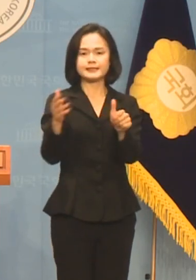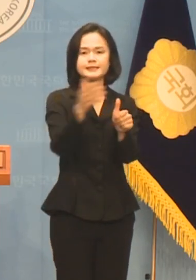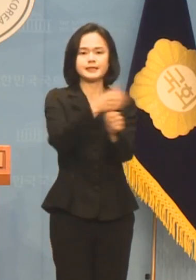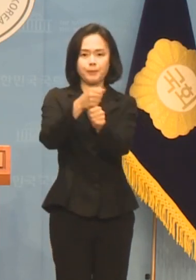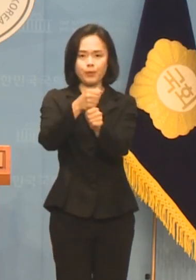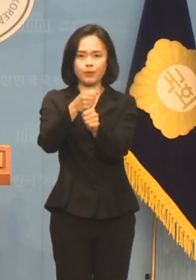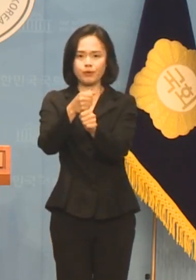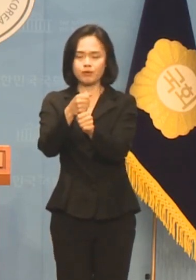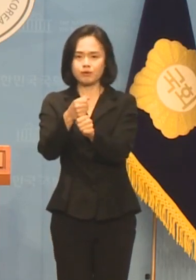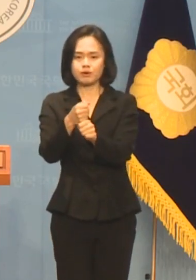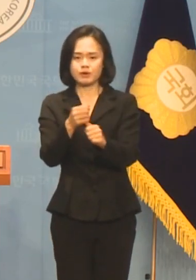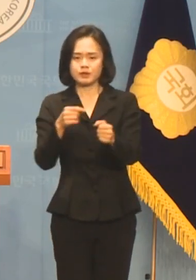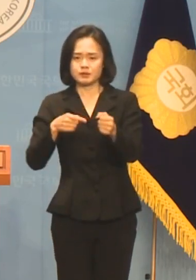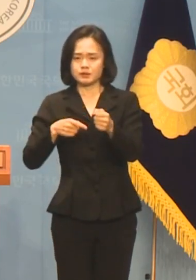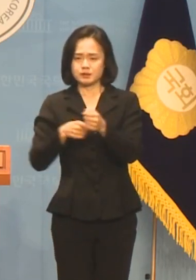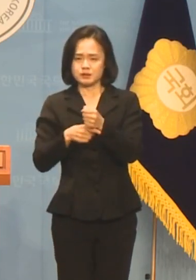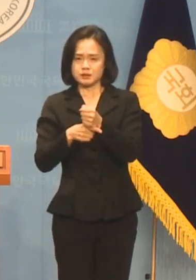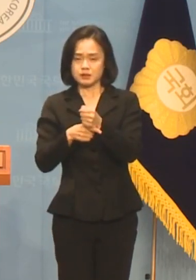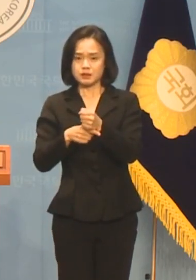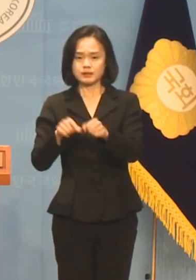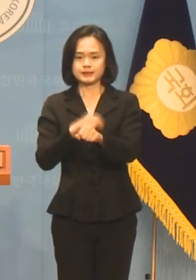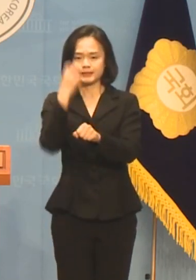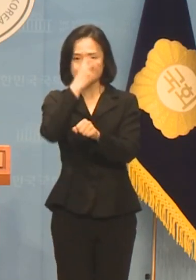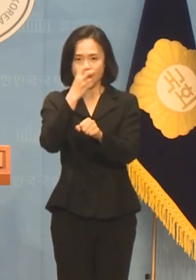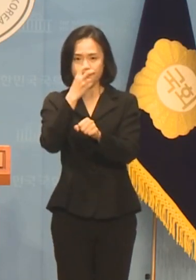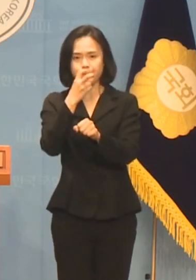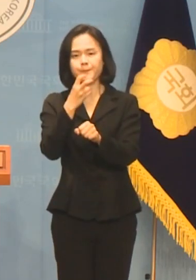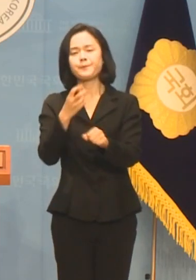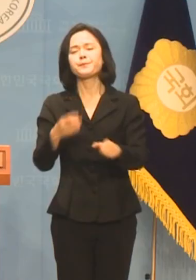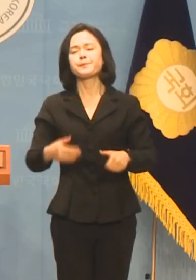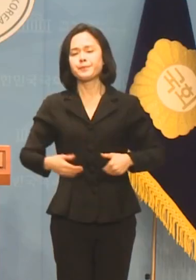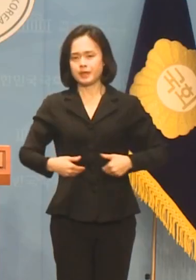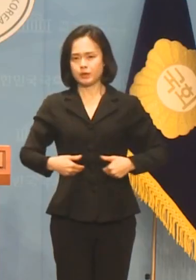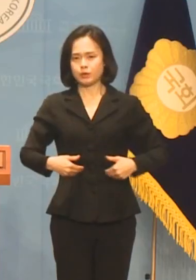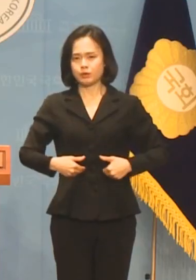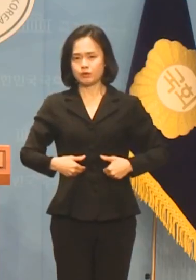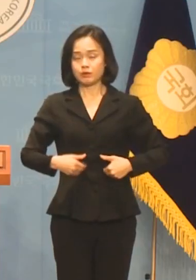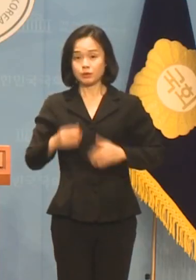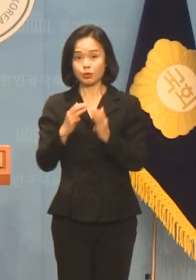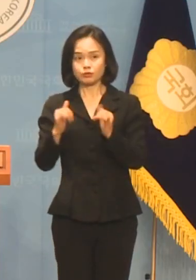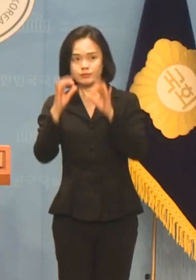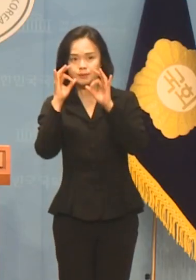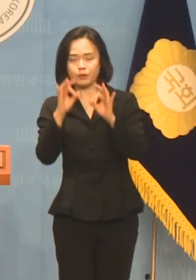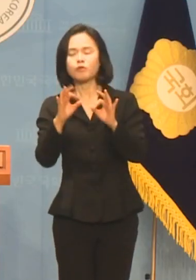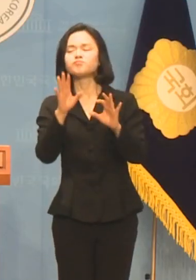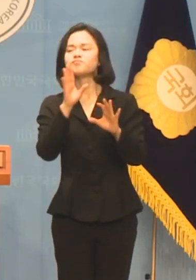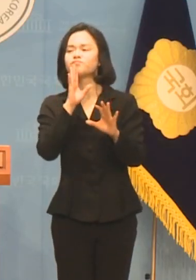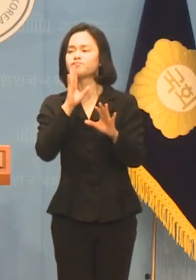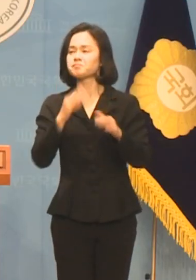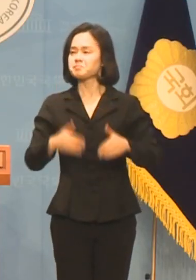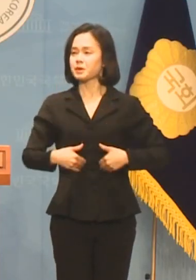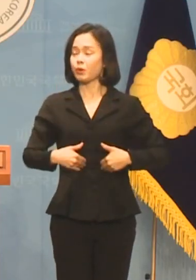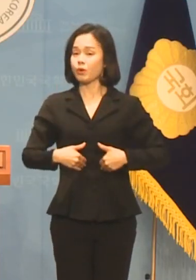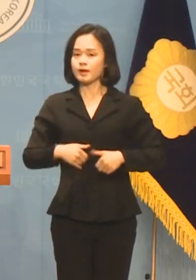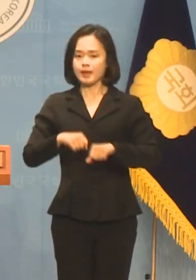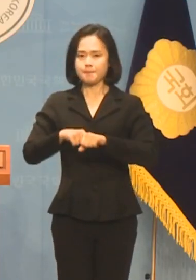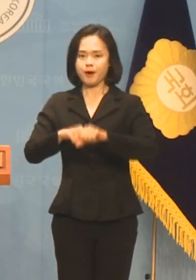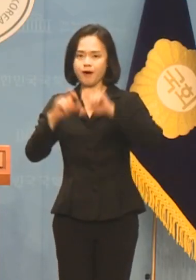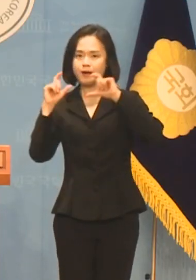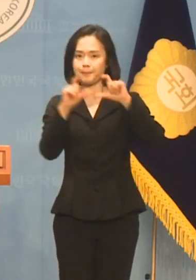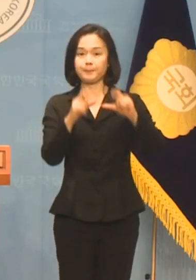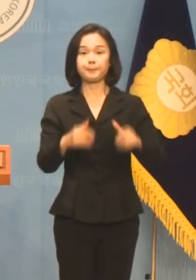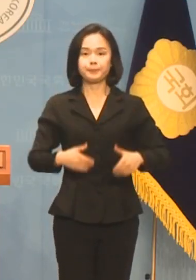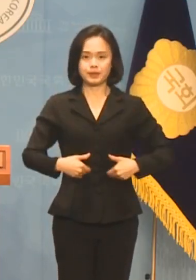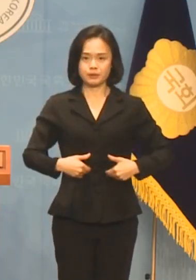특검을 통해 국민이 납득할 만큼의 처벌까지 끌고 가야 합니다. 이 과정에서